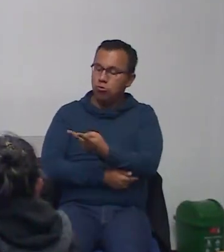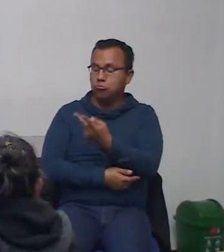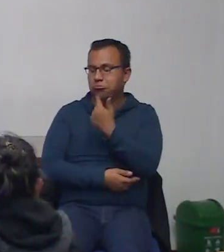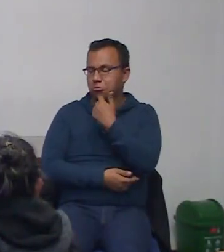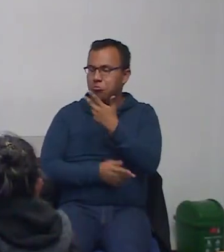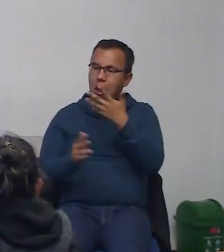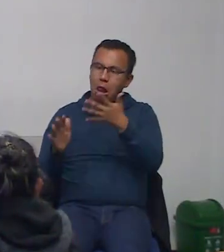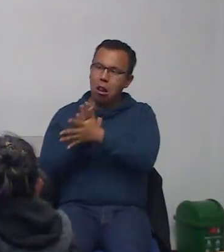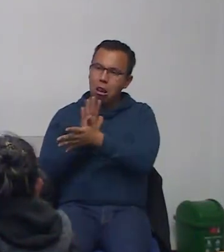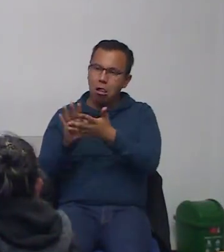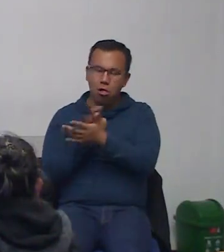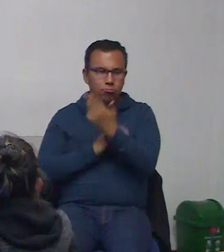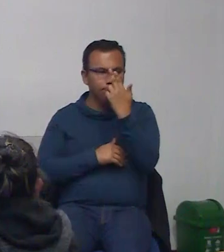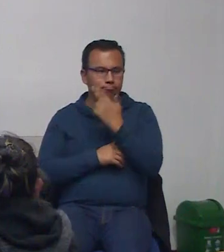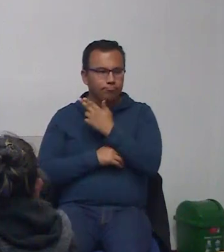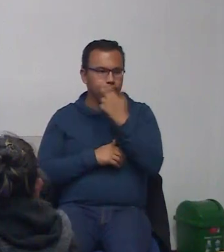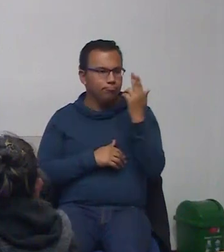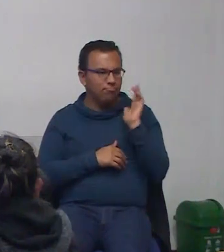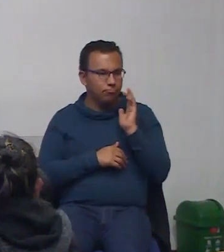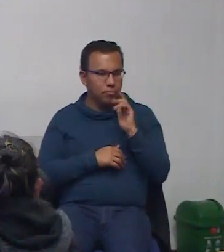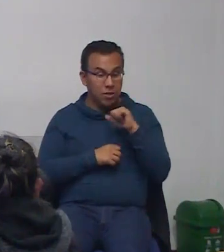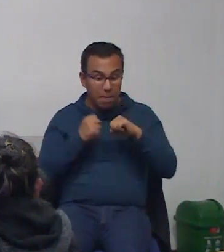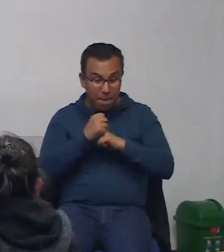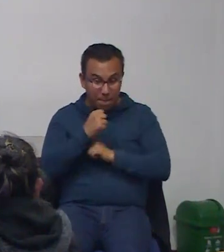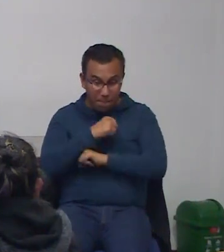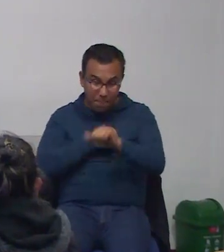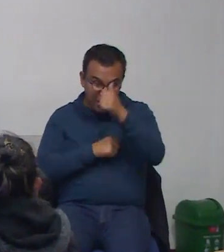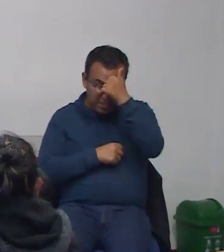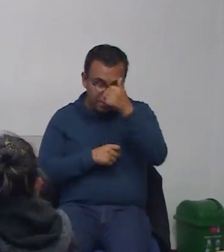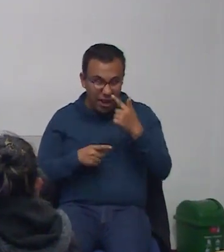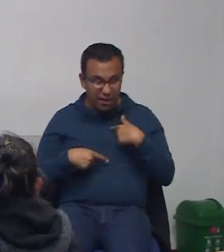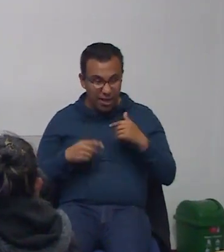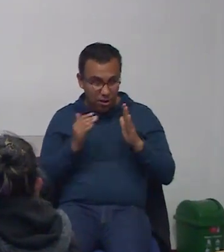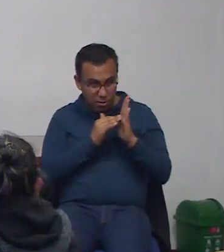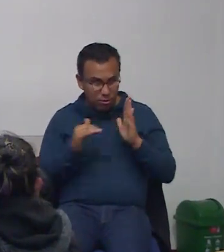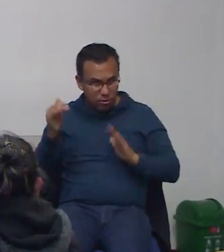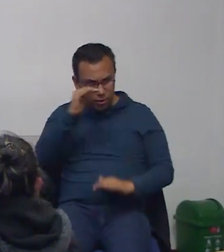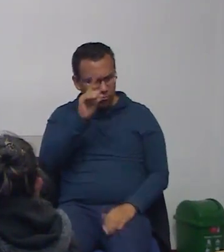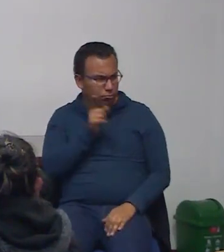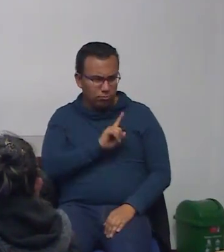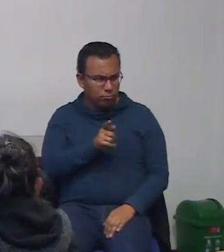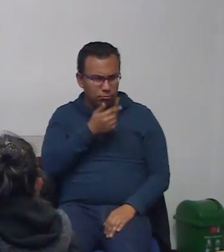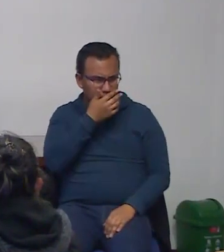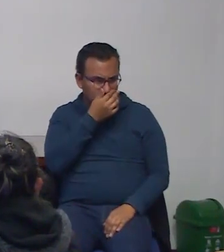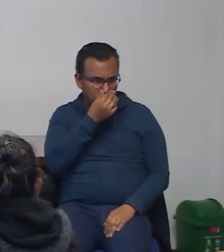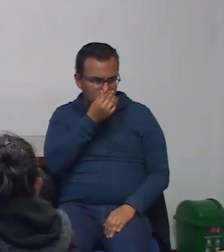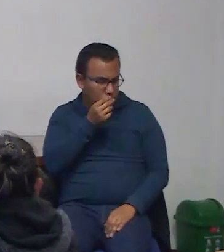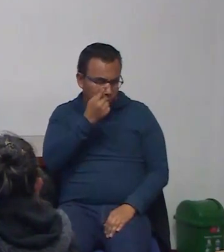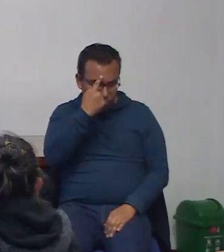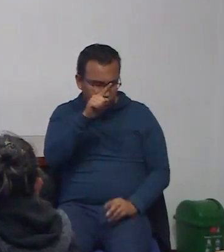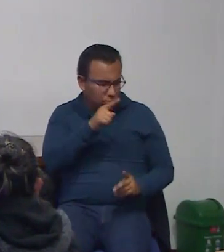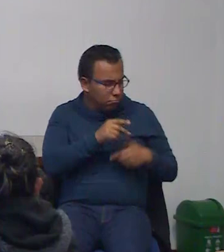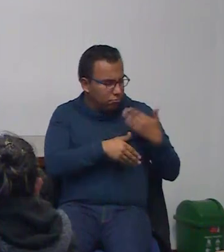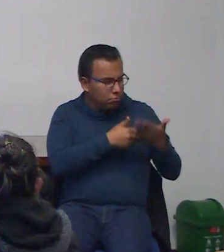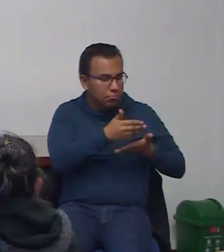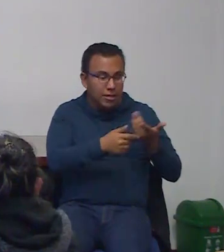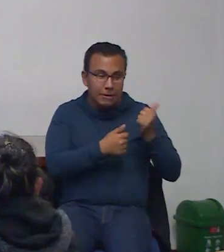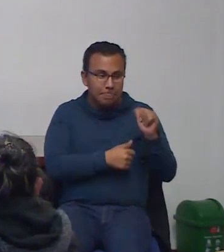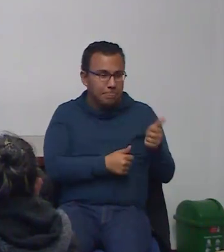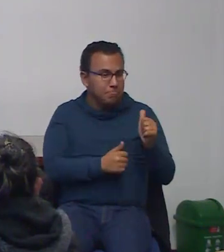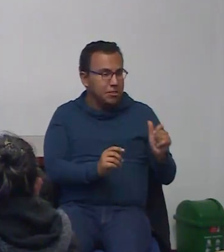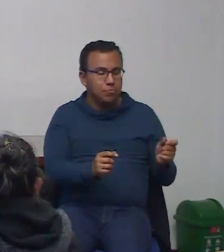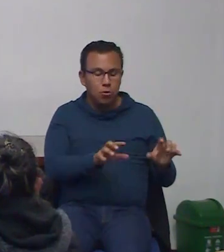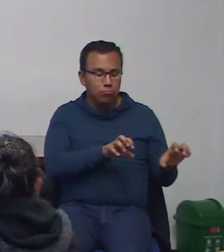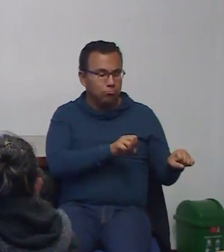donde el compromiso no es ese de base sí como en donde nosotros tenemos que realmente explorar muchas cosas y dejar que el chico